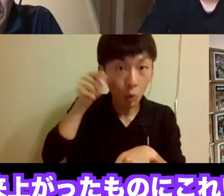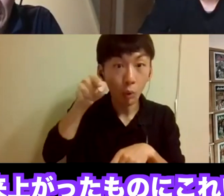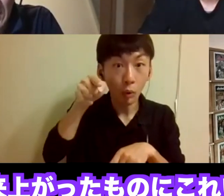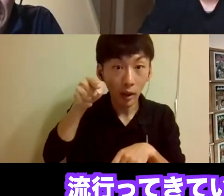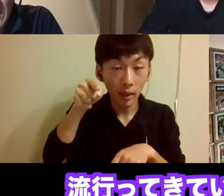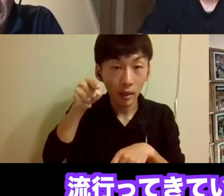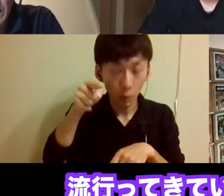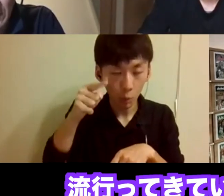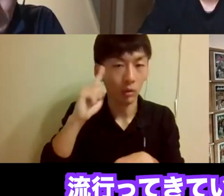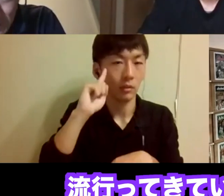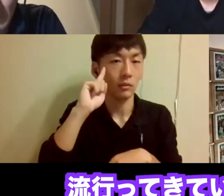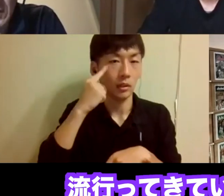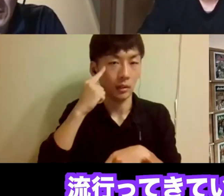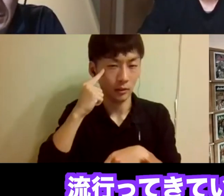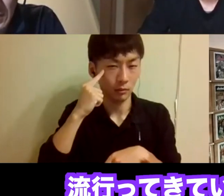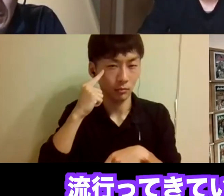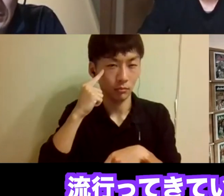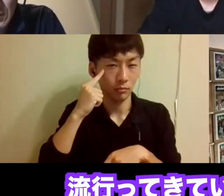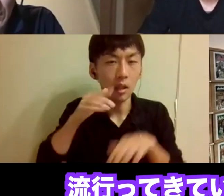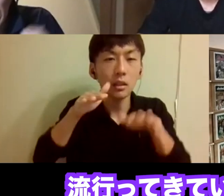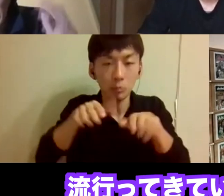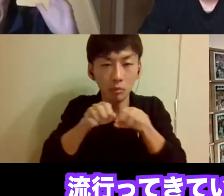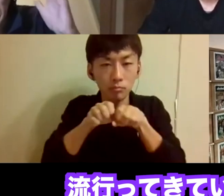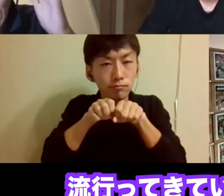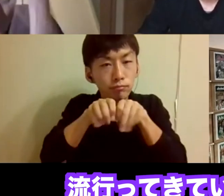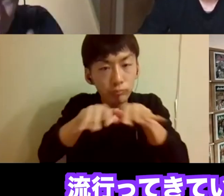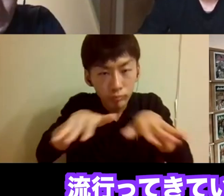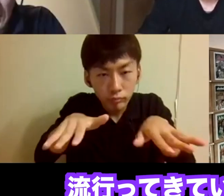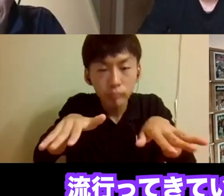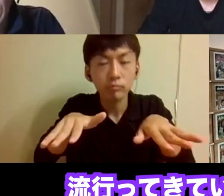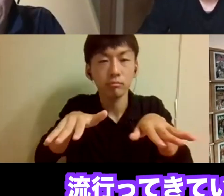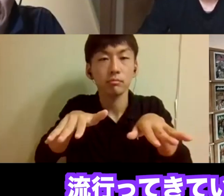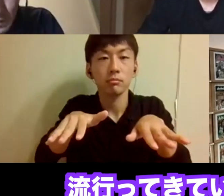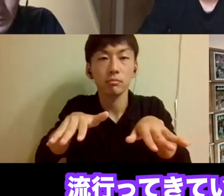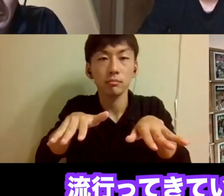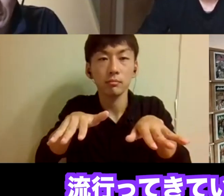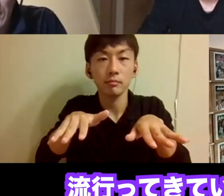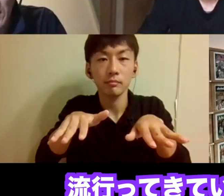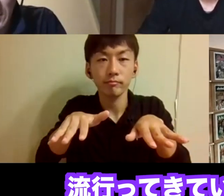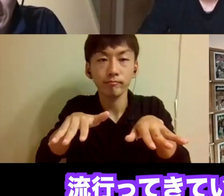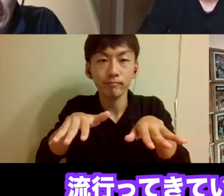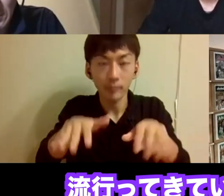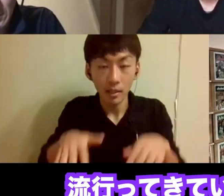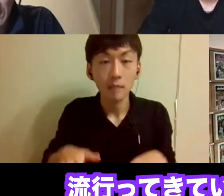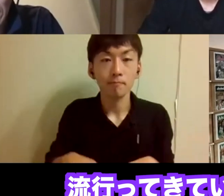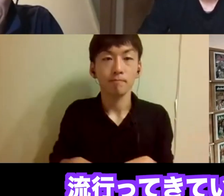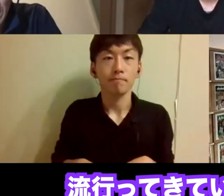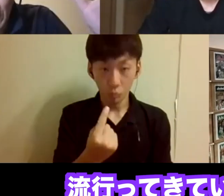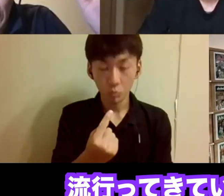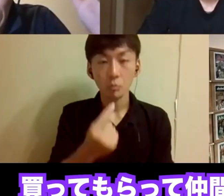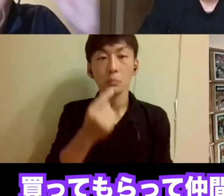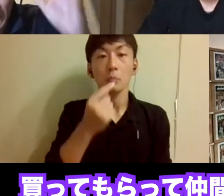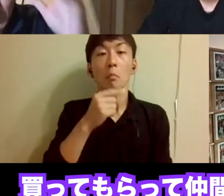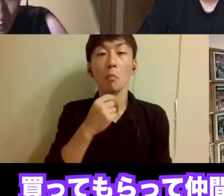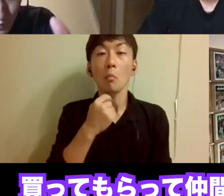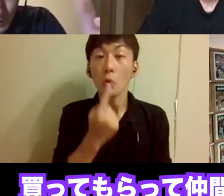流行ってきてるんですねそこに対して仲間になってもらうっていうイメージですあってもらって